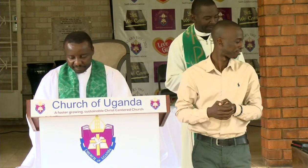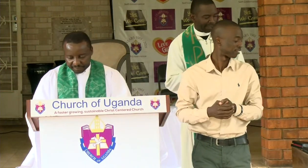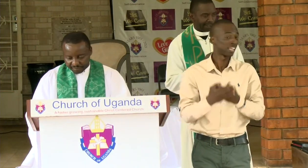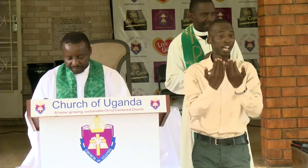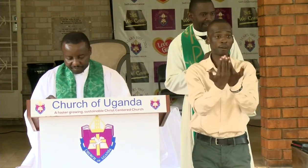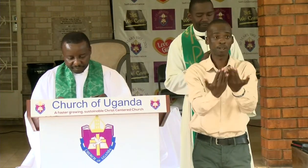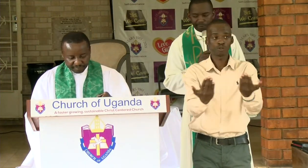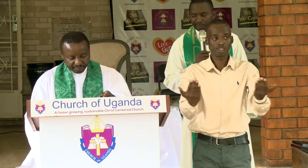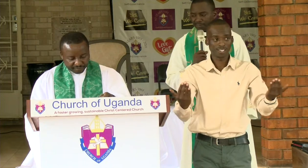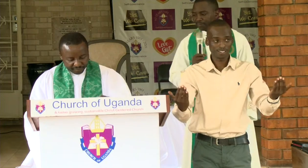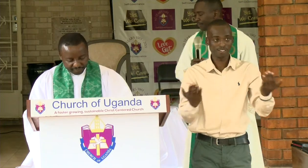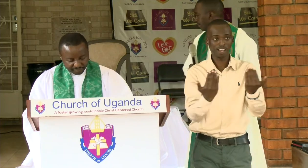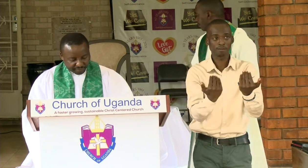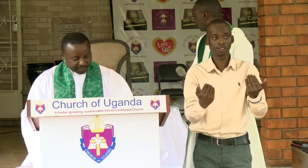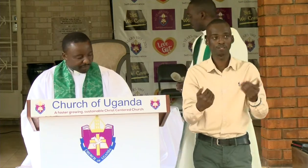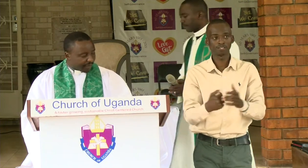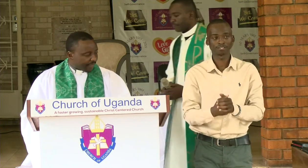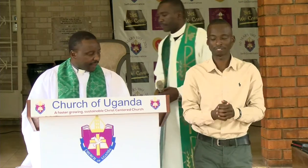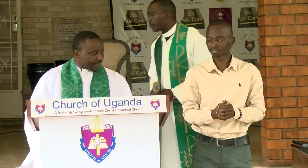abali mu masekkati gaffe.